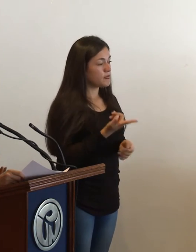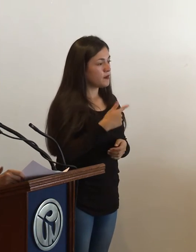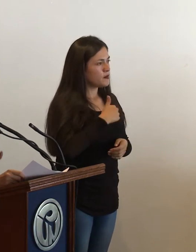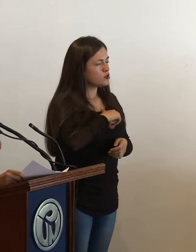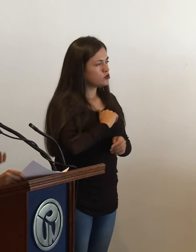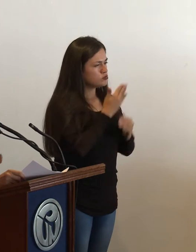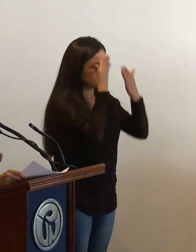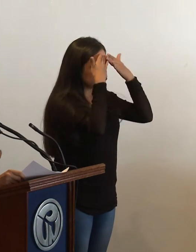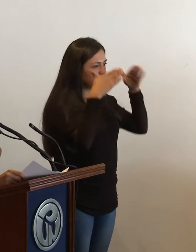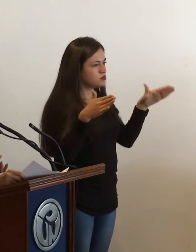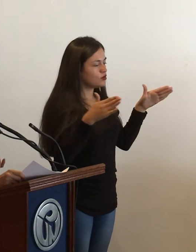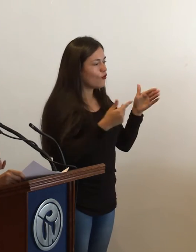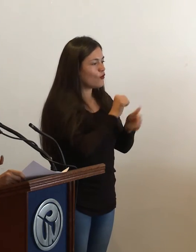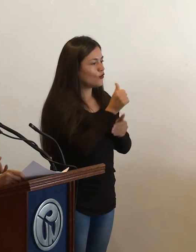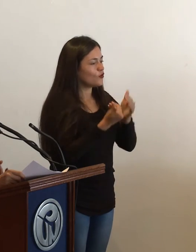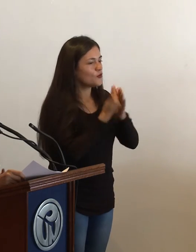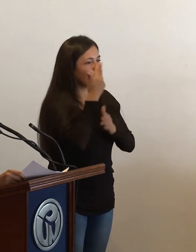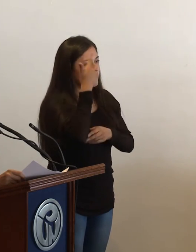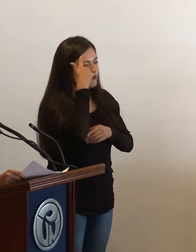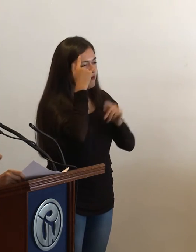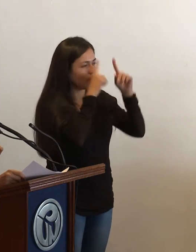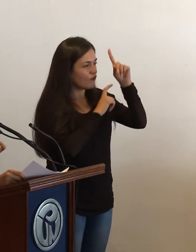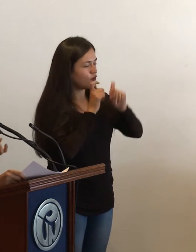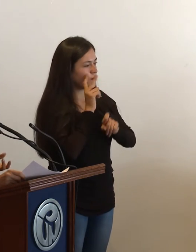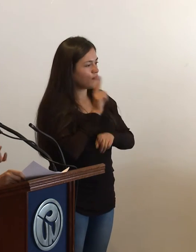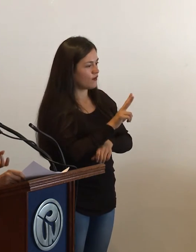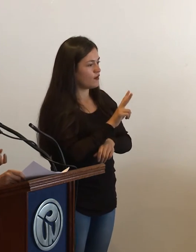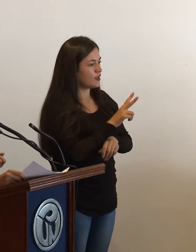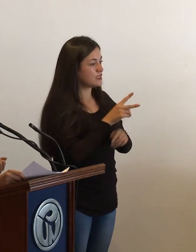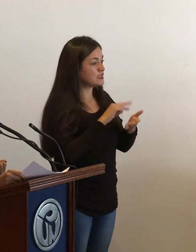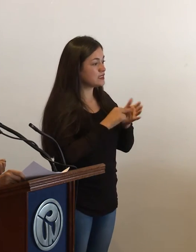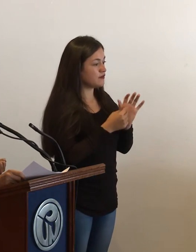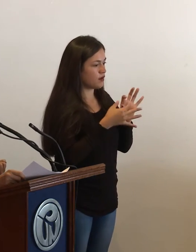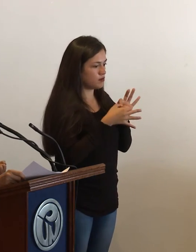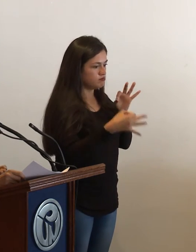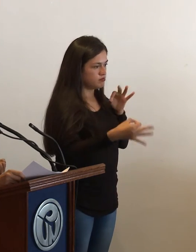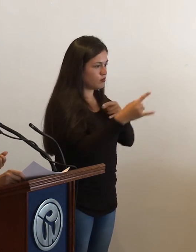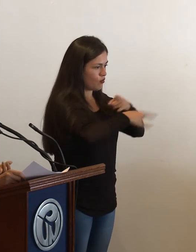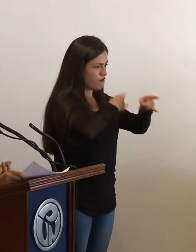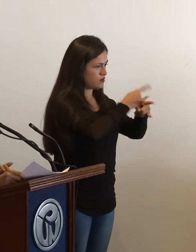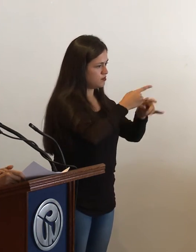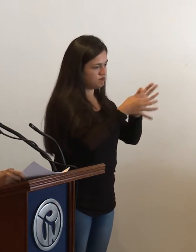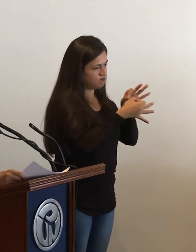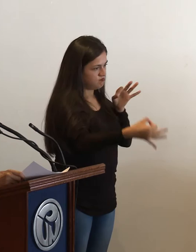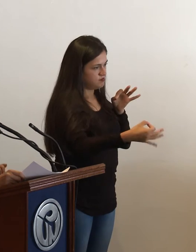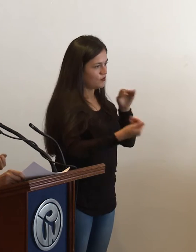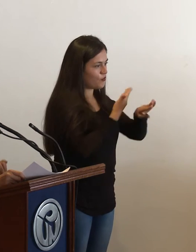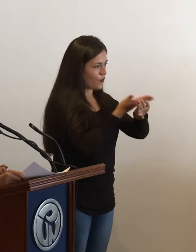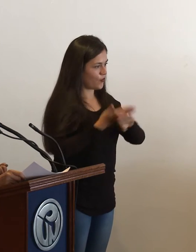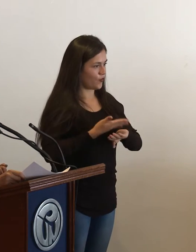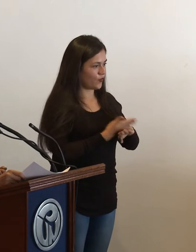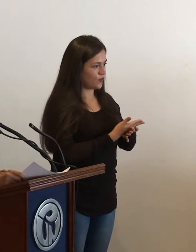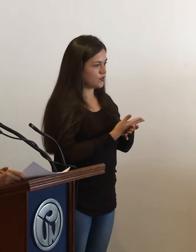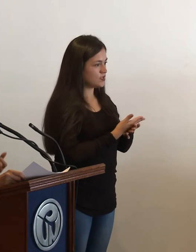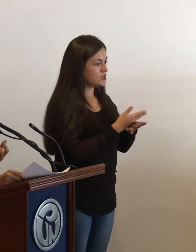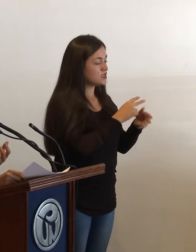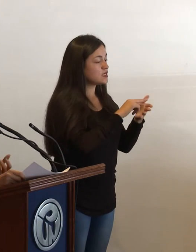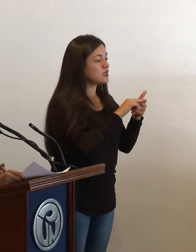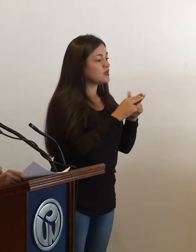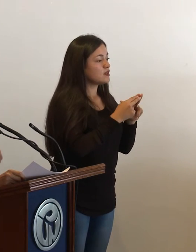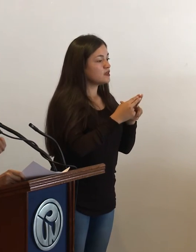abre a otro horizonte que desuniversaliza estas propuestas sobre las